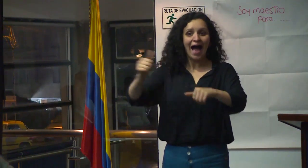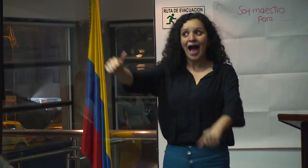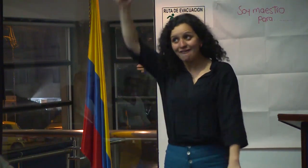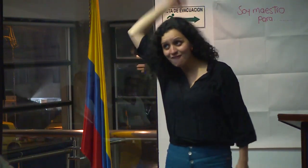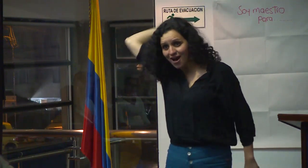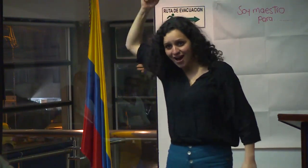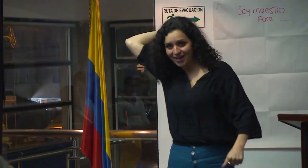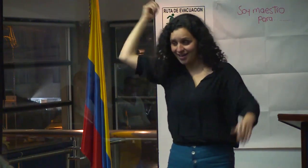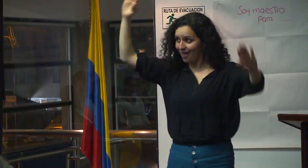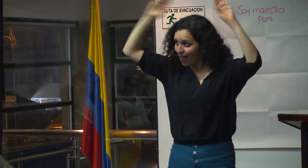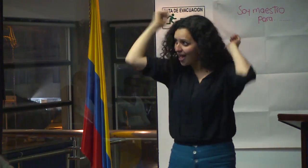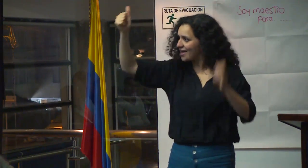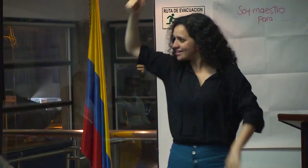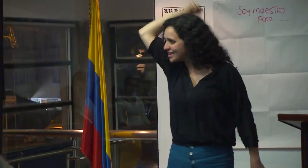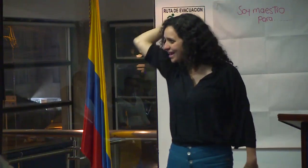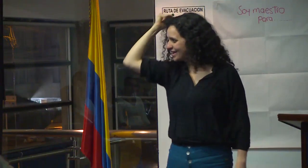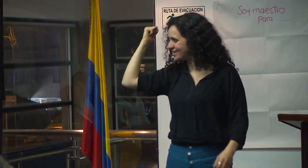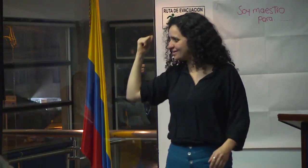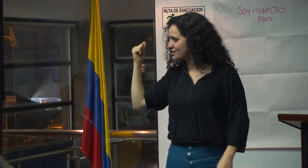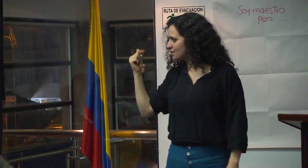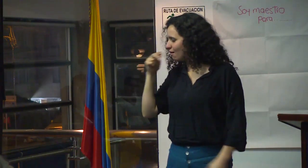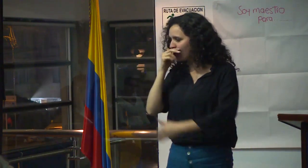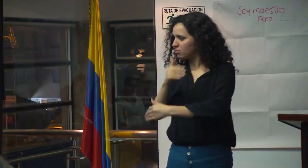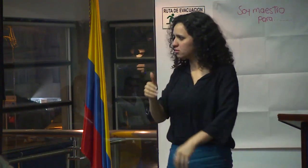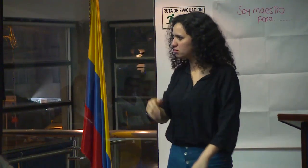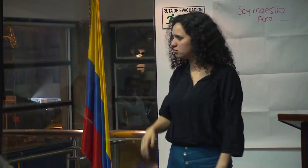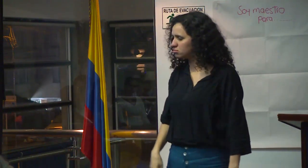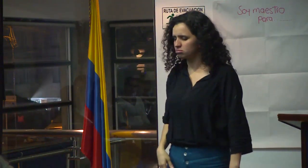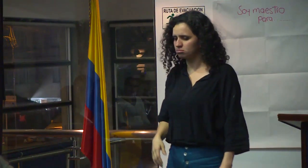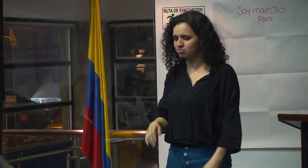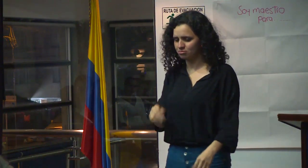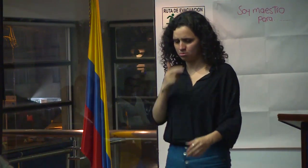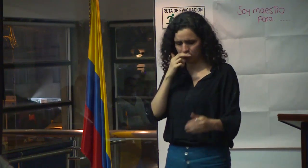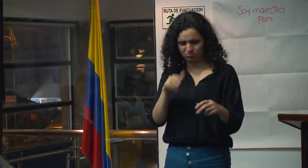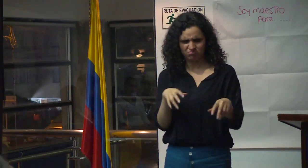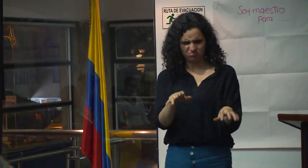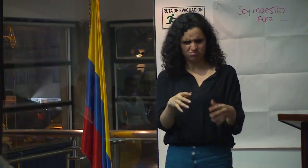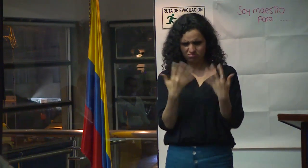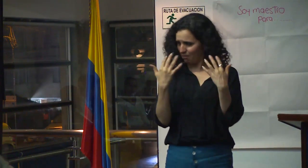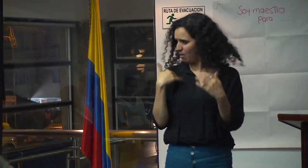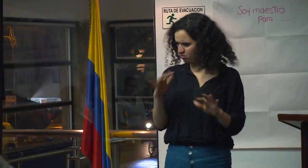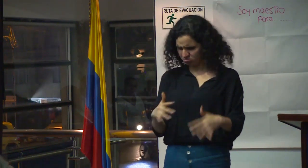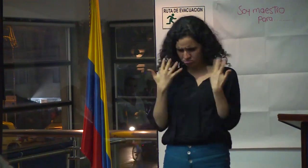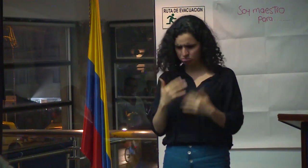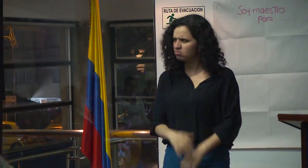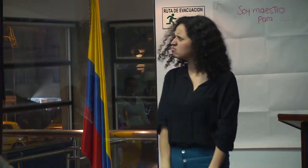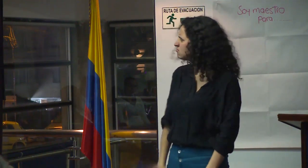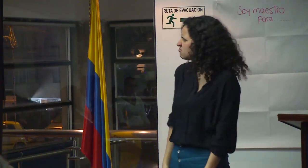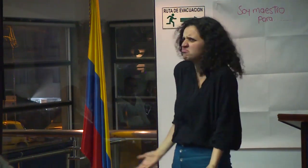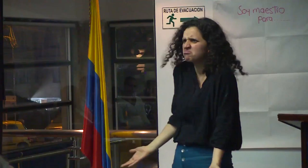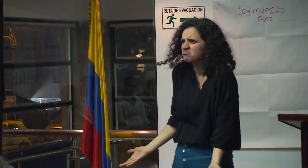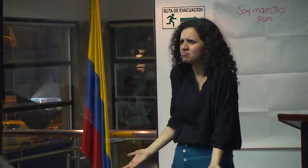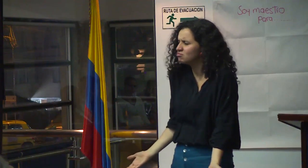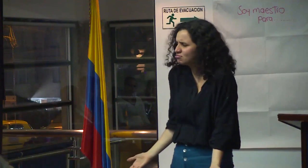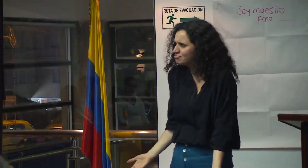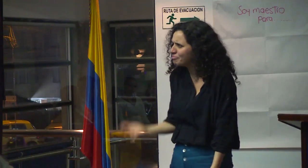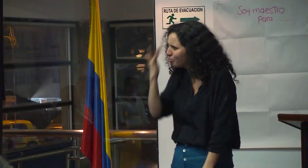esta pared. Y ellos empiezan a mirarme, pero ¿cómo? ¿Cómo así? ¿Por